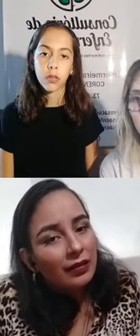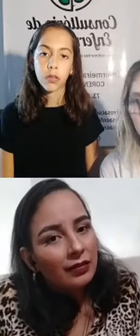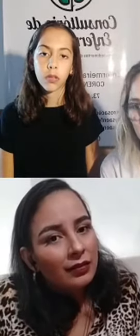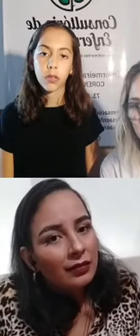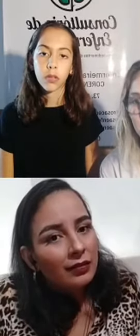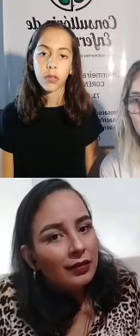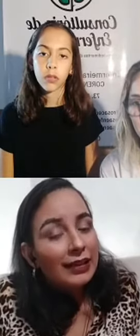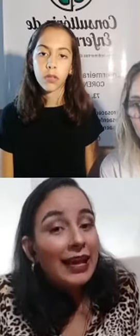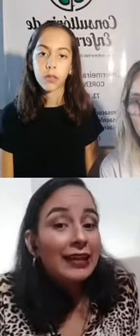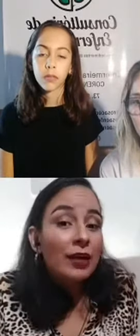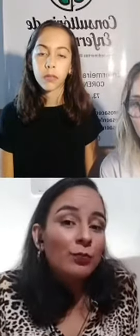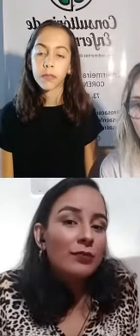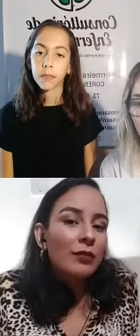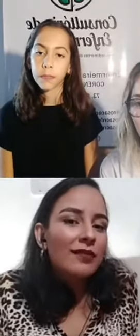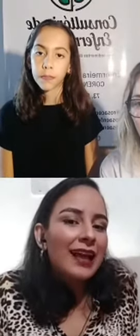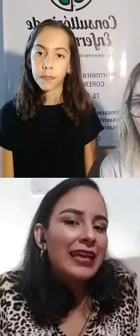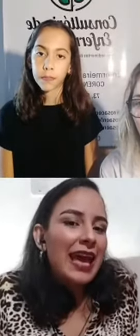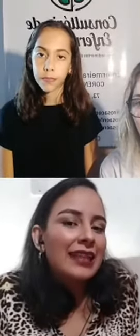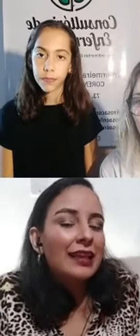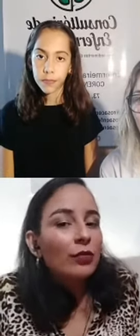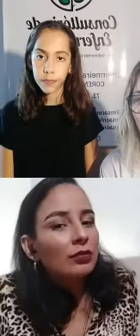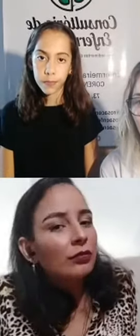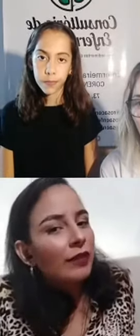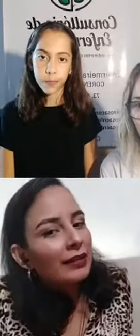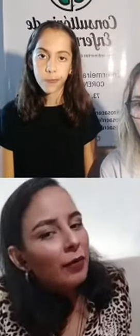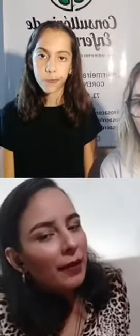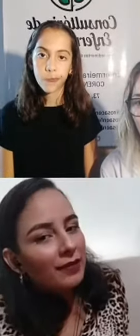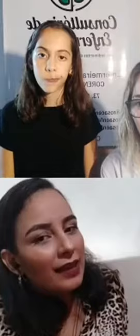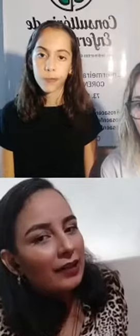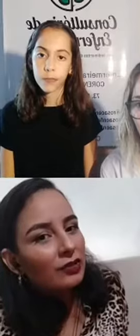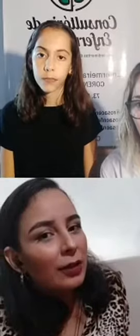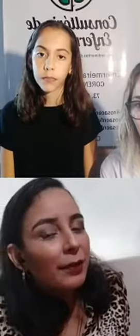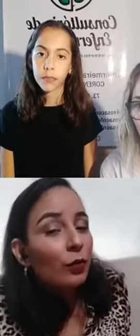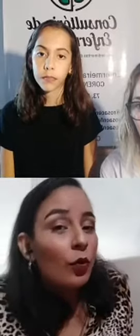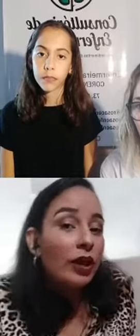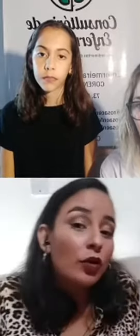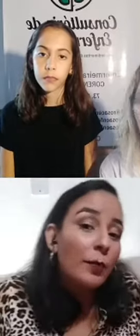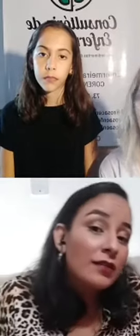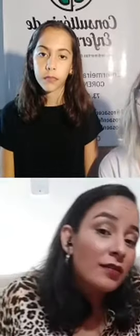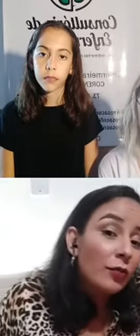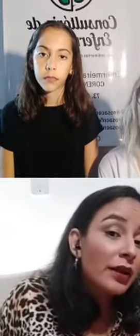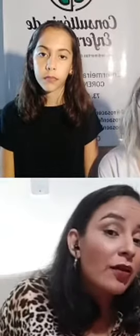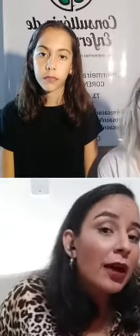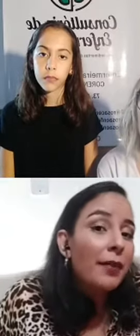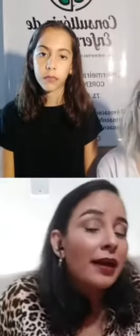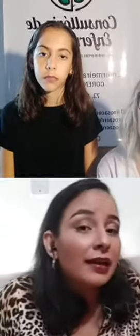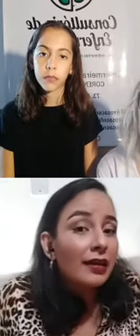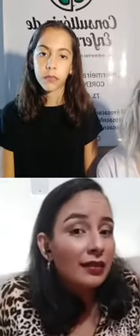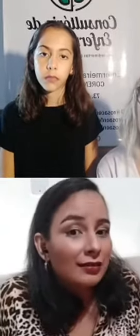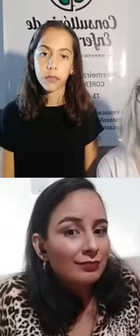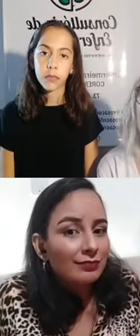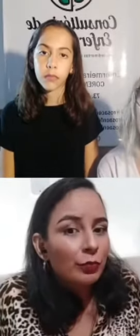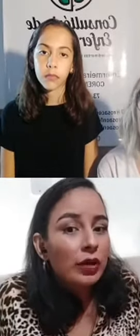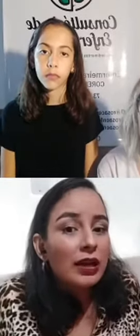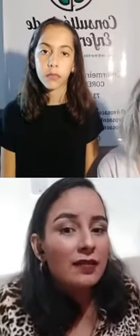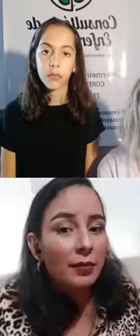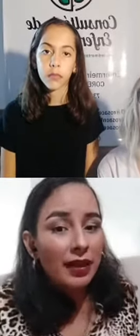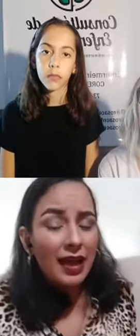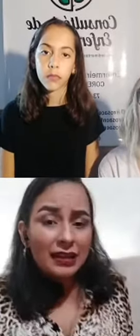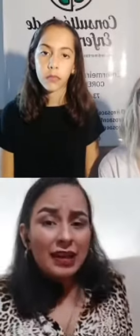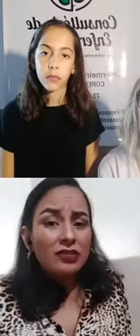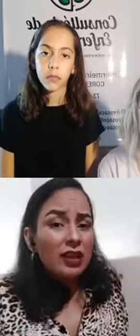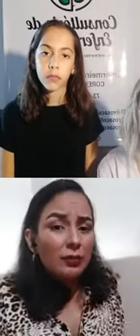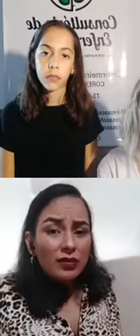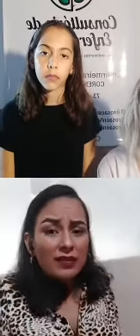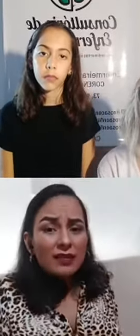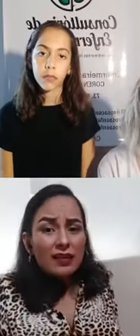Né? E que ele não se aquieta enquanto não vai dar uma passeadinha pelo corredor para descobrir qual é a merenda. Porque ele sabe que a